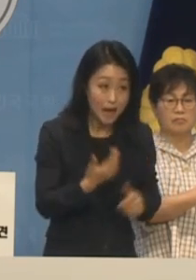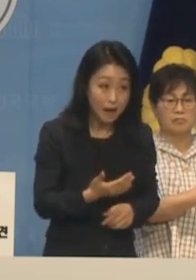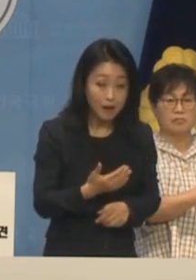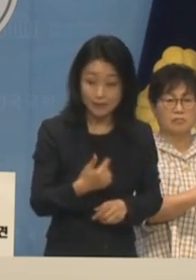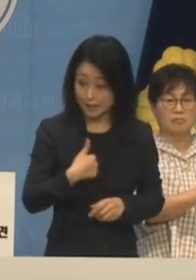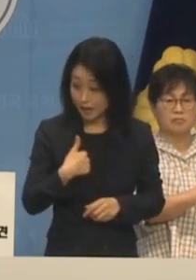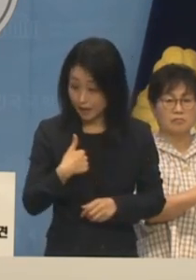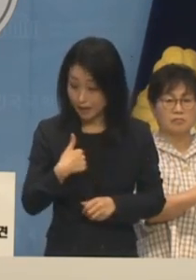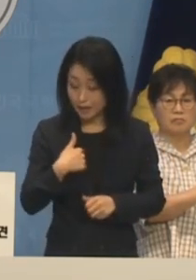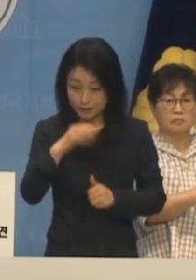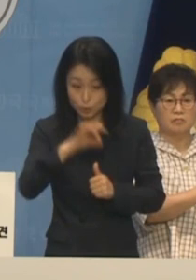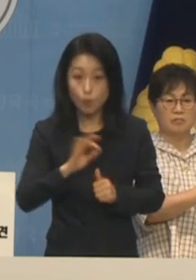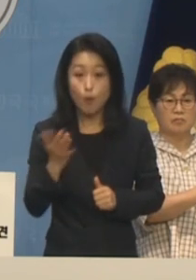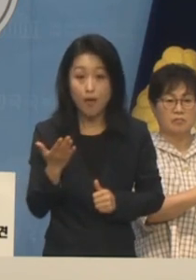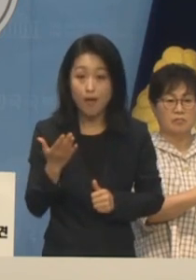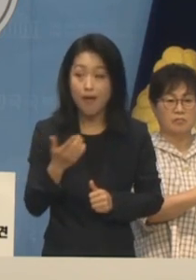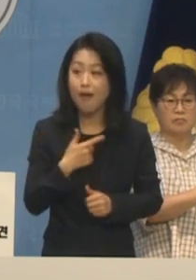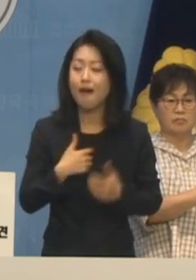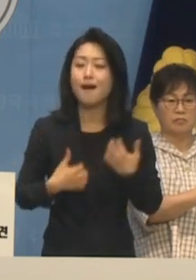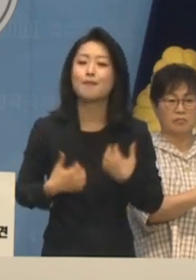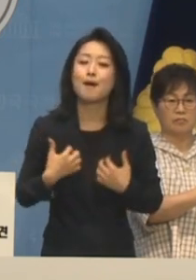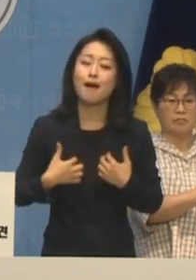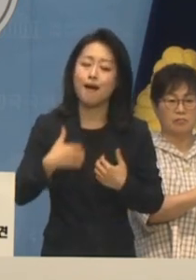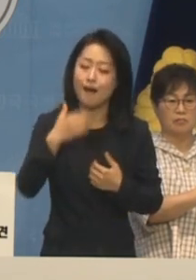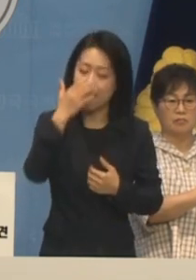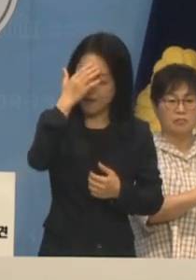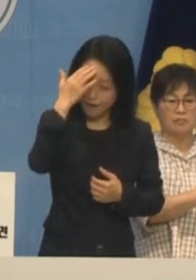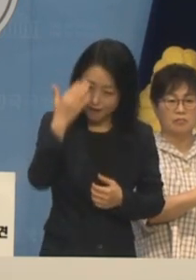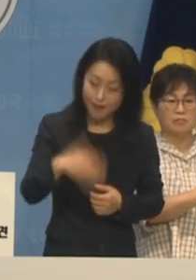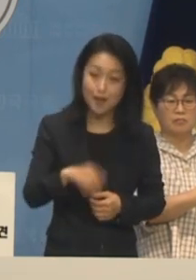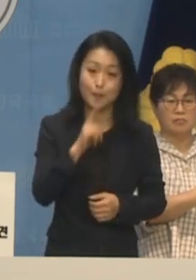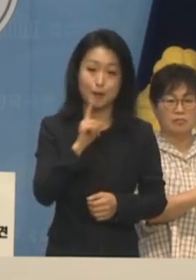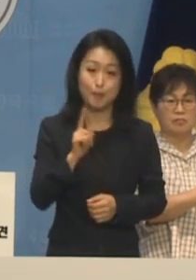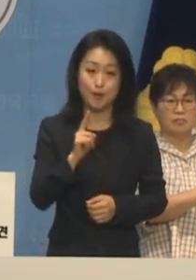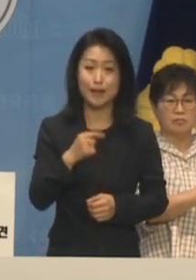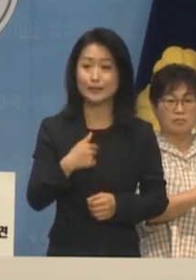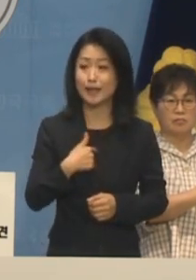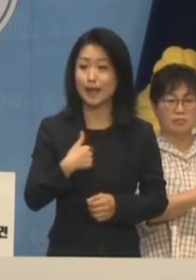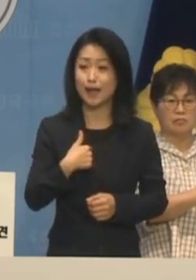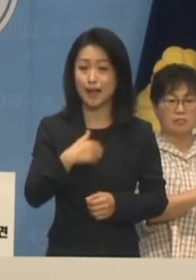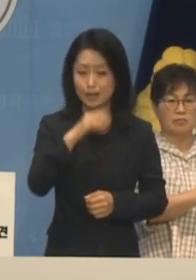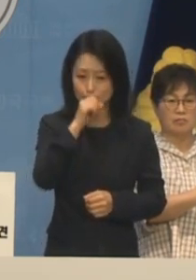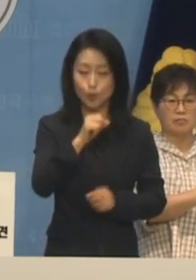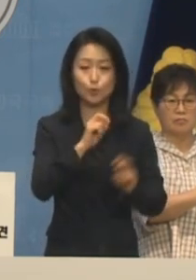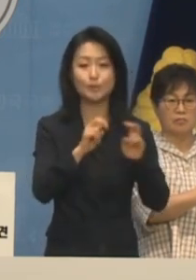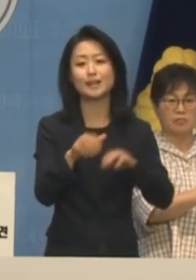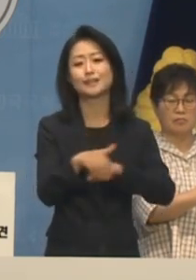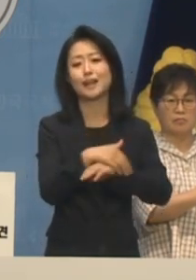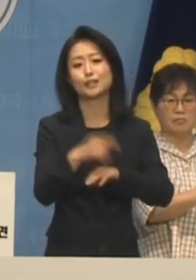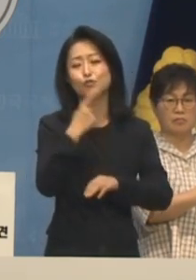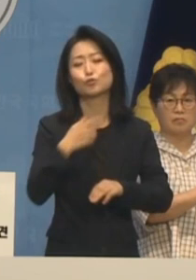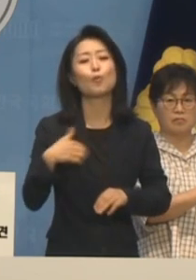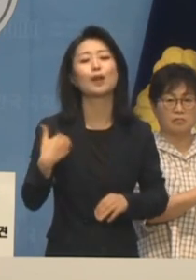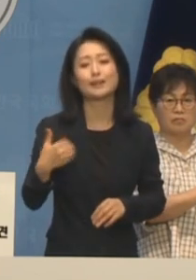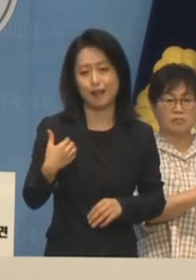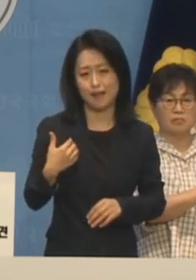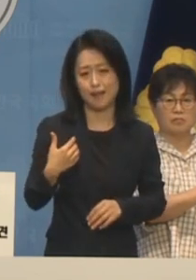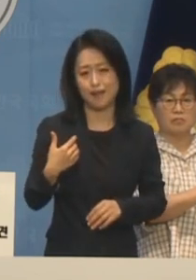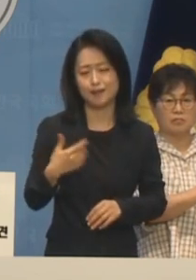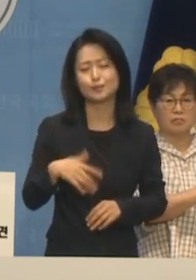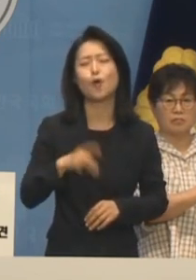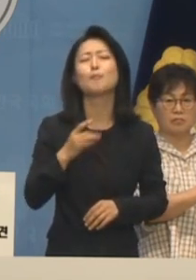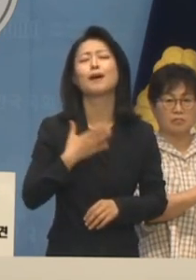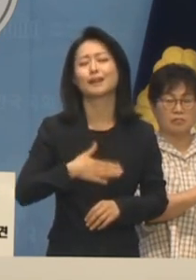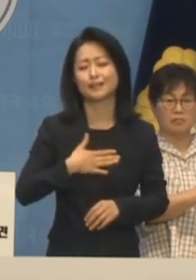이제 나한테도 적용이 되네 라고 하면서 이런 말씀을 하셨어요. 내가 이렇게 좋은 회사에 다니는 줄 처음 알았다.